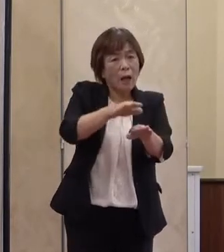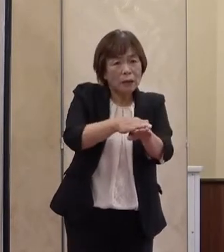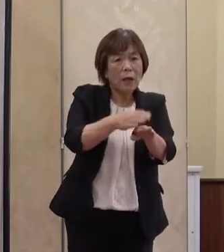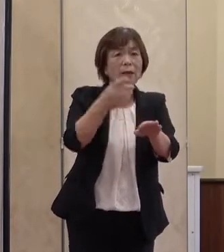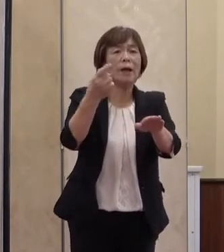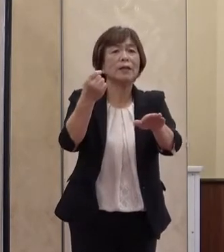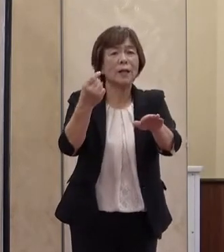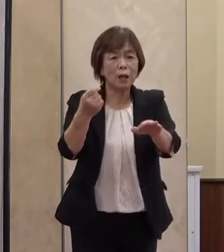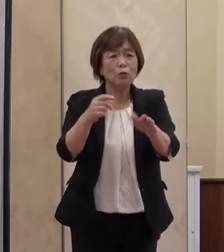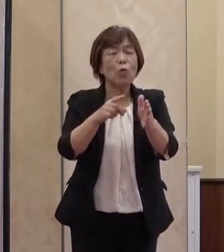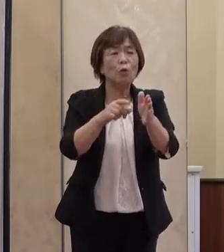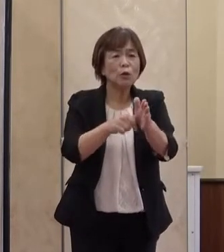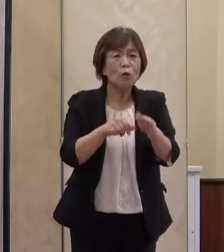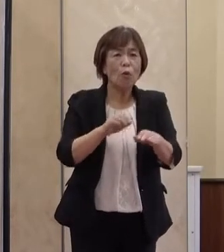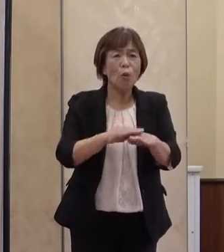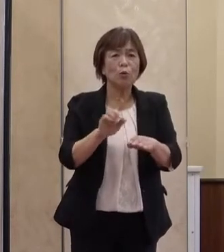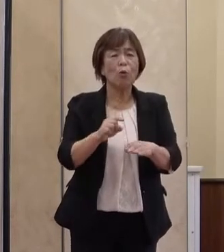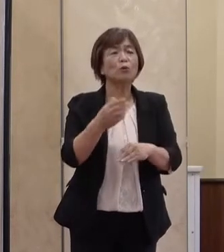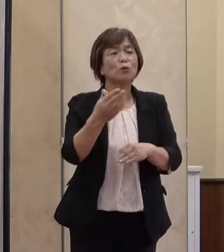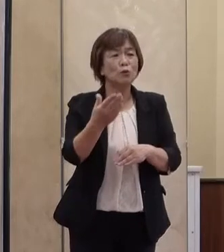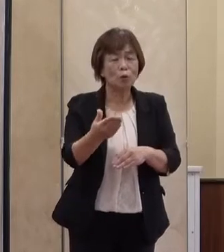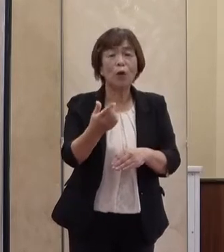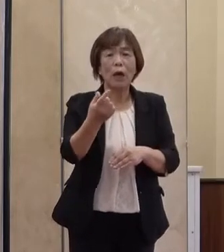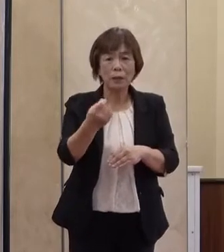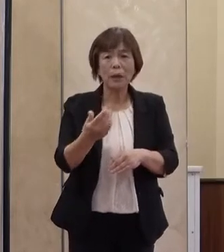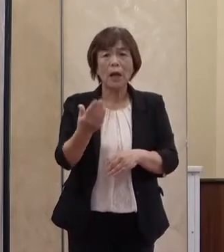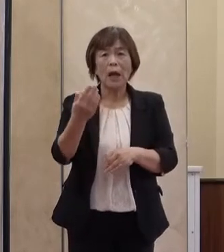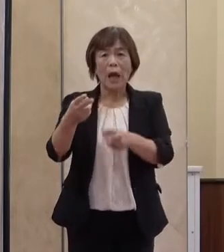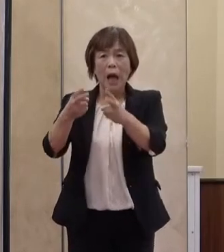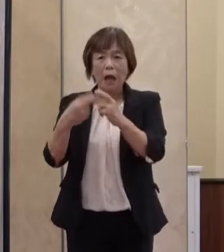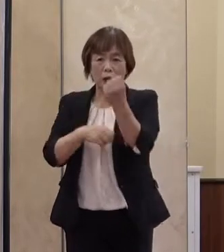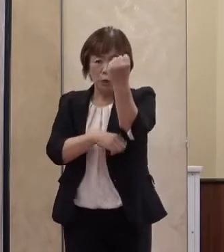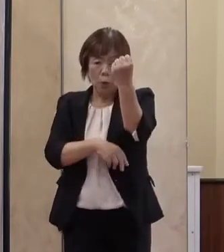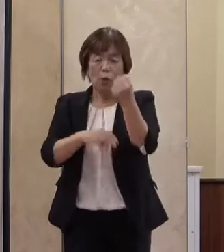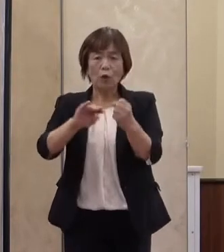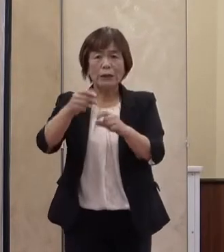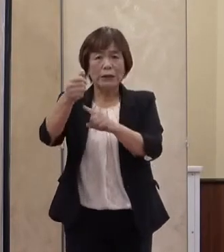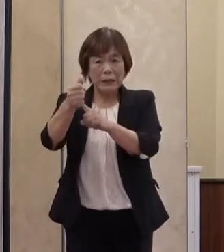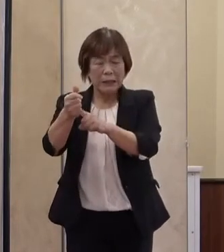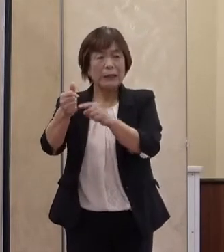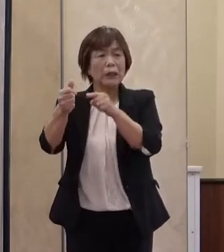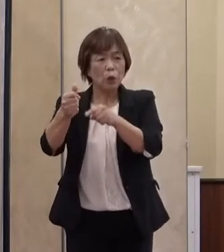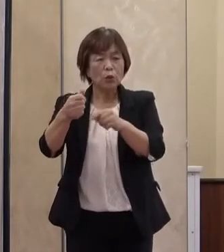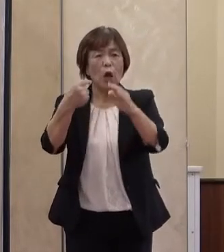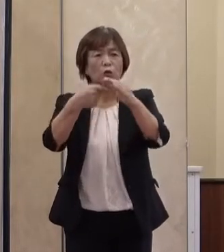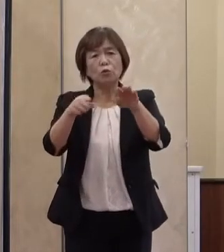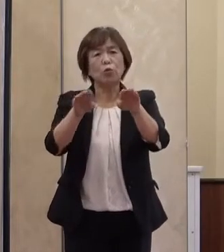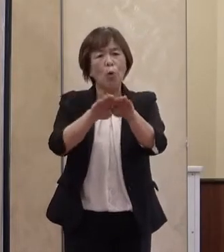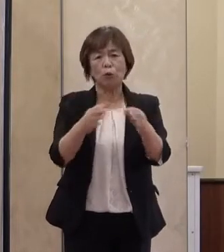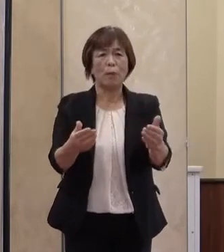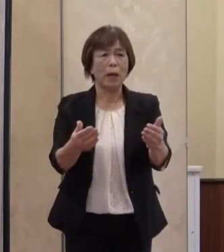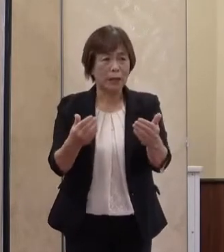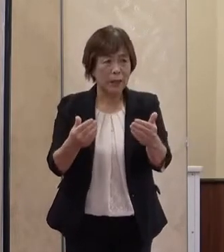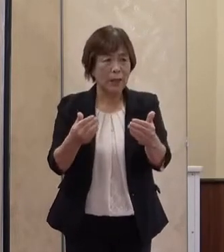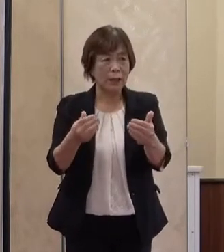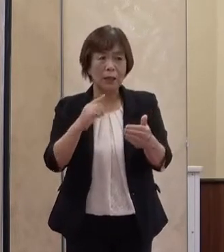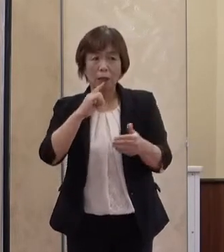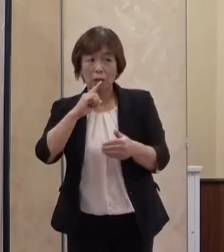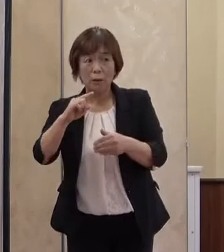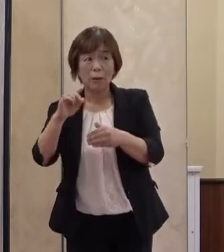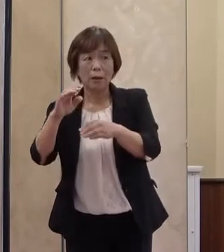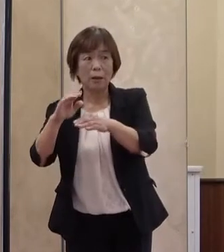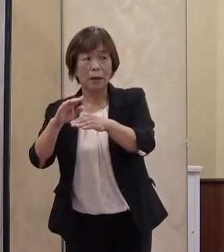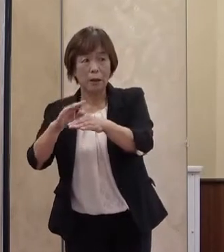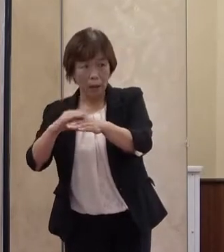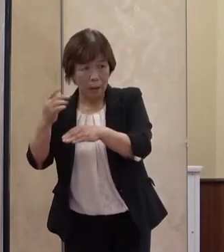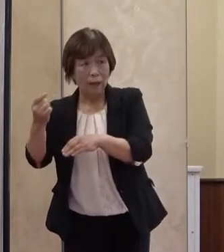にどうするのかということで、橋本知事としてはそれはやはり休校すべきじゃないかという判